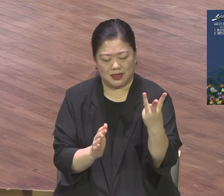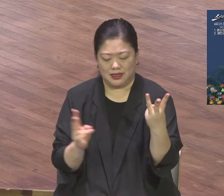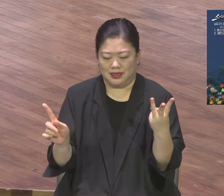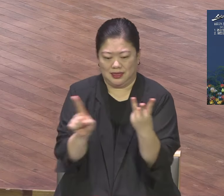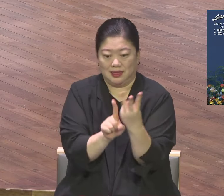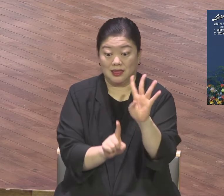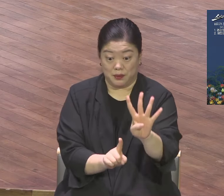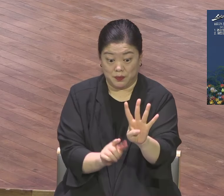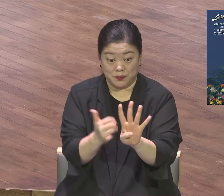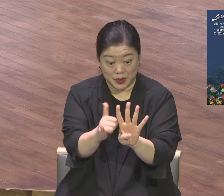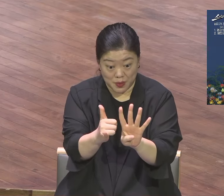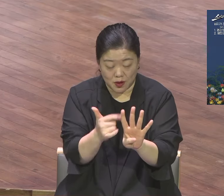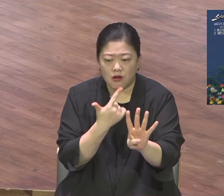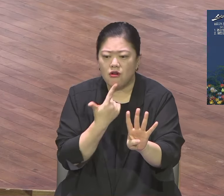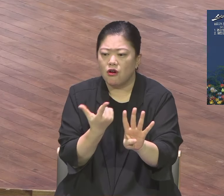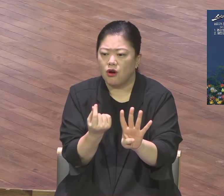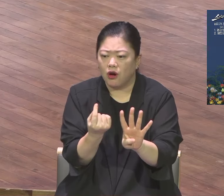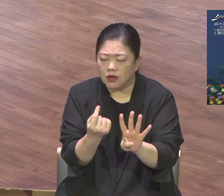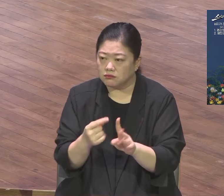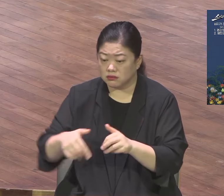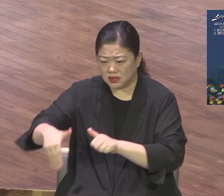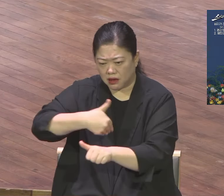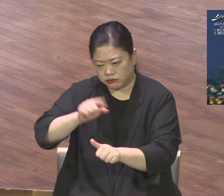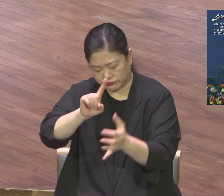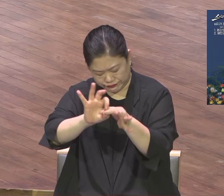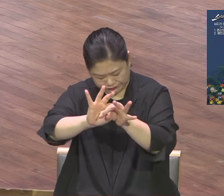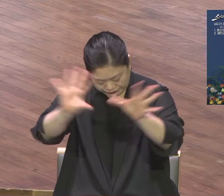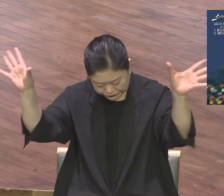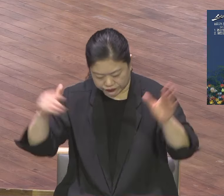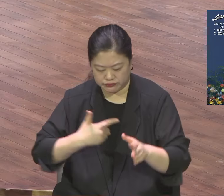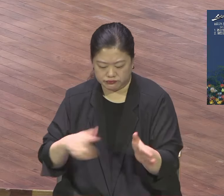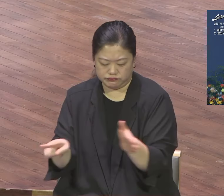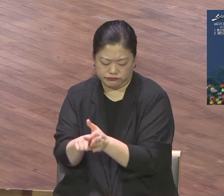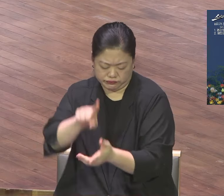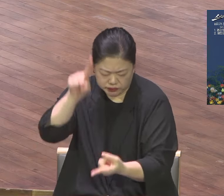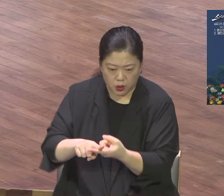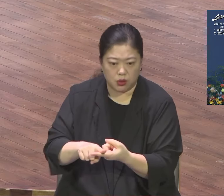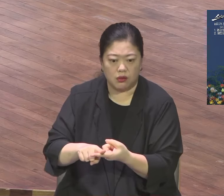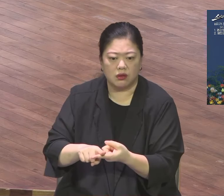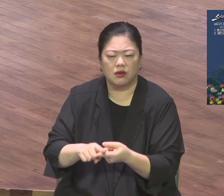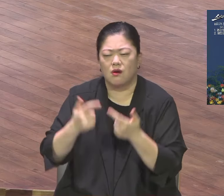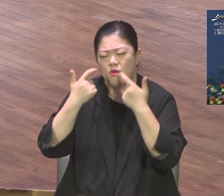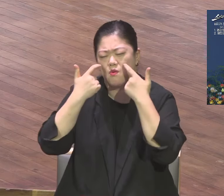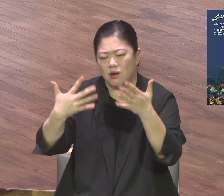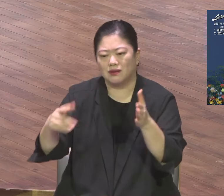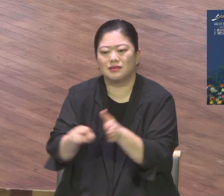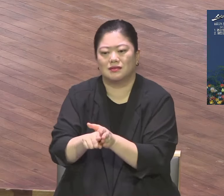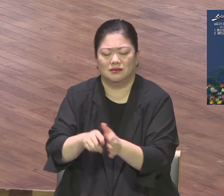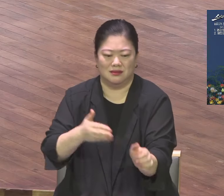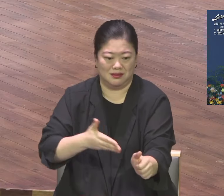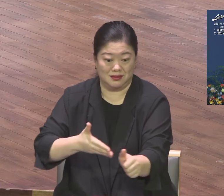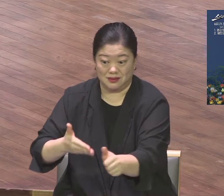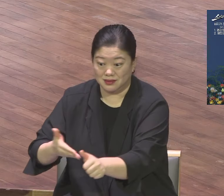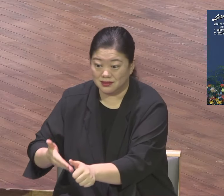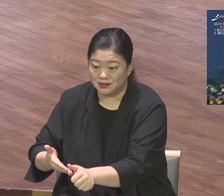속에서도 여호와 하나님을 신뢰하는 믿음의 견고한 삶을 사시기를 바랍니다.